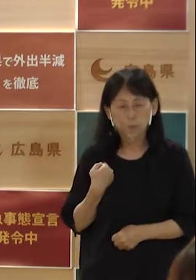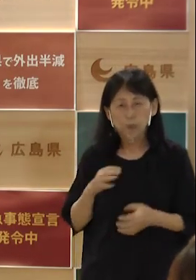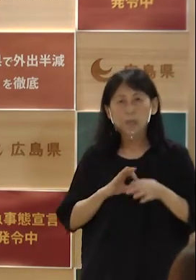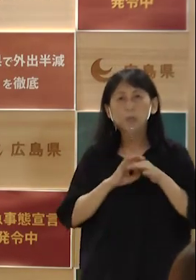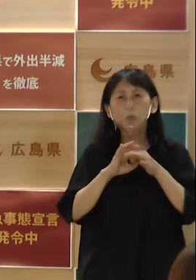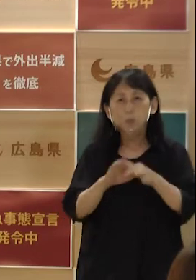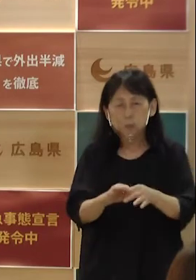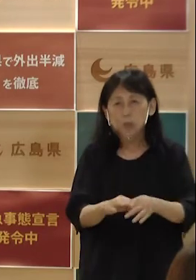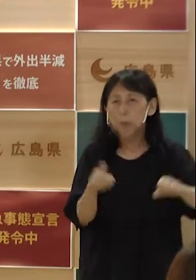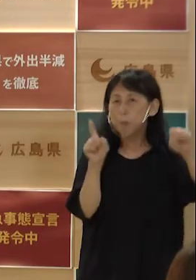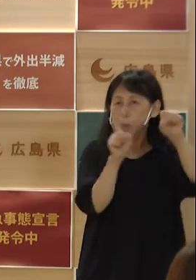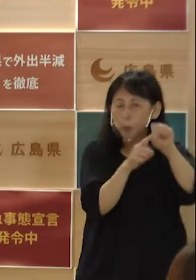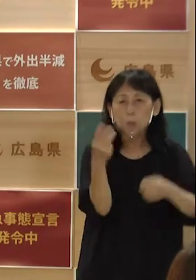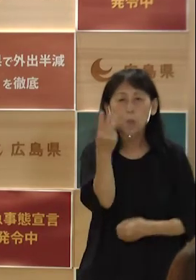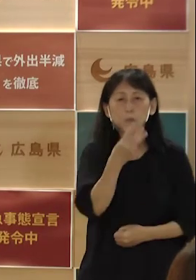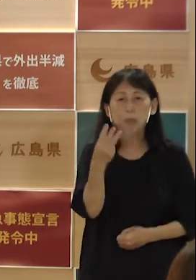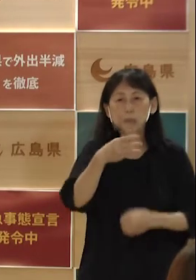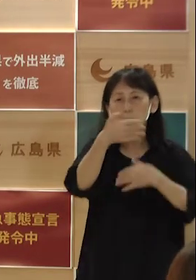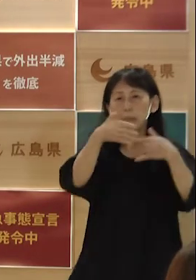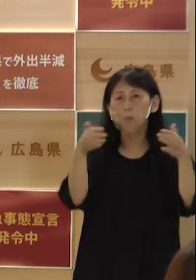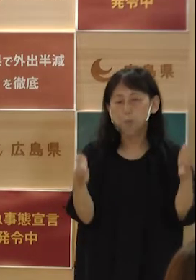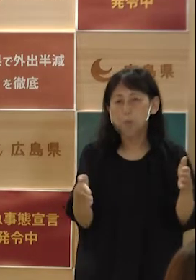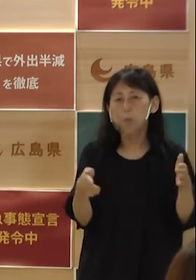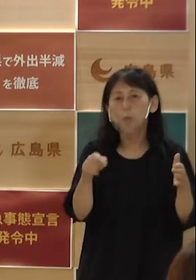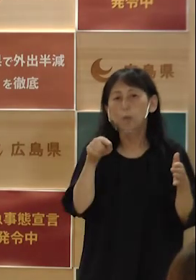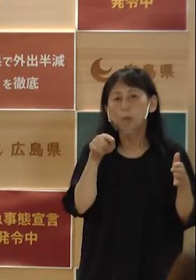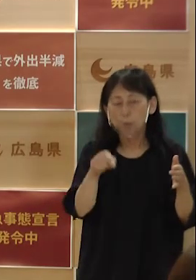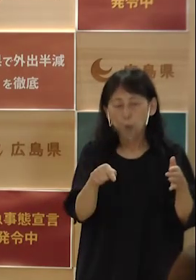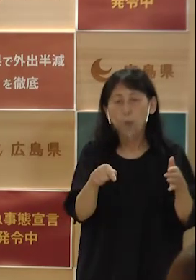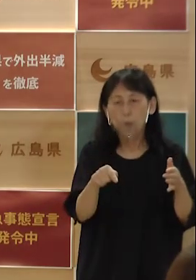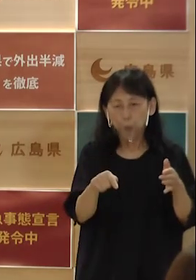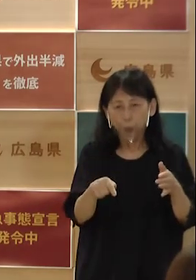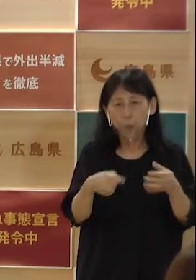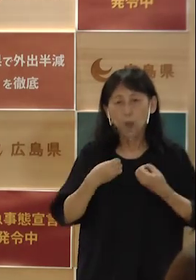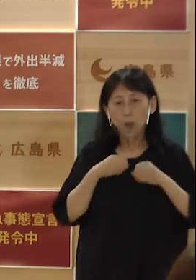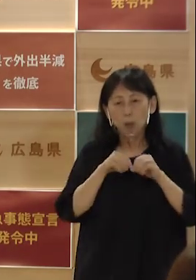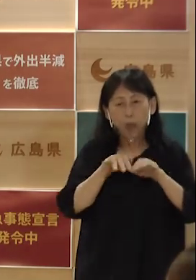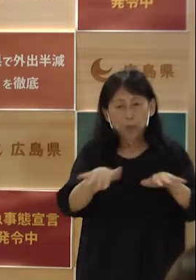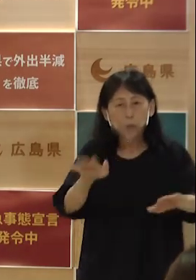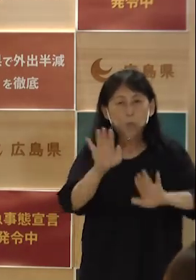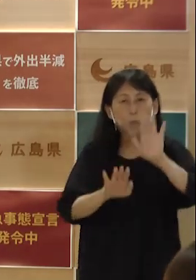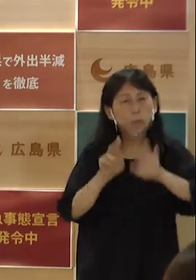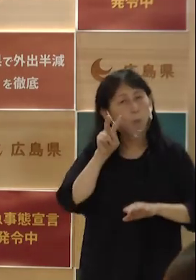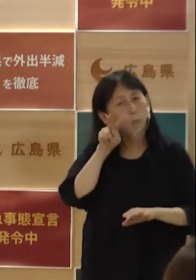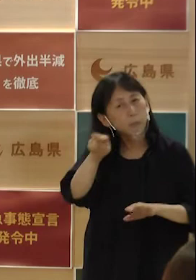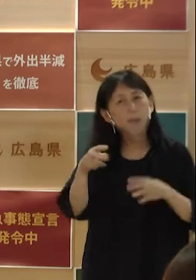に感染状況を見ながら取得できるように努めていきたいと考えています。